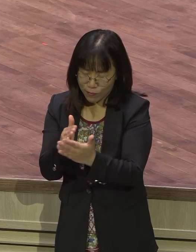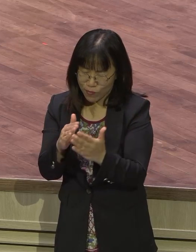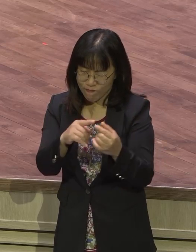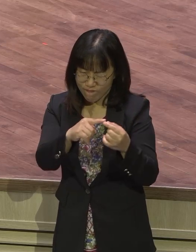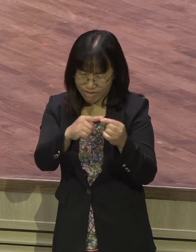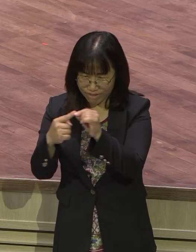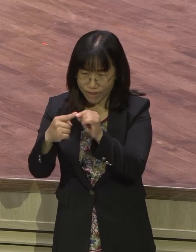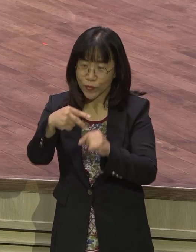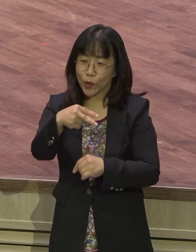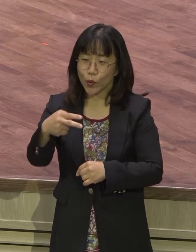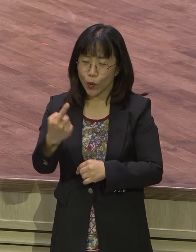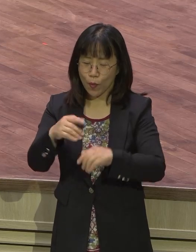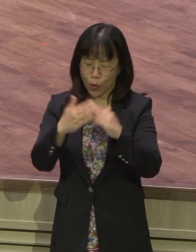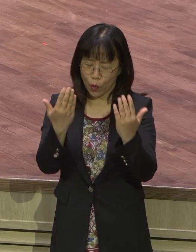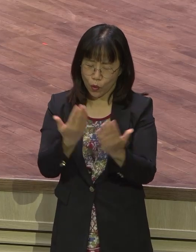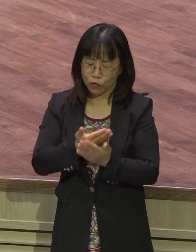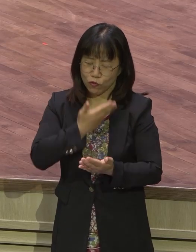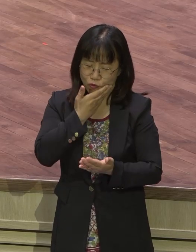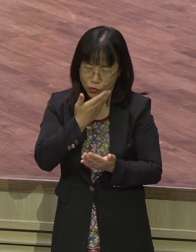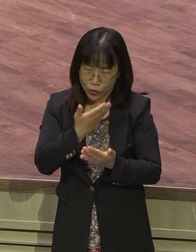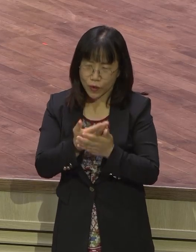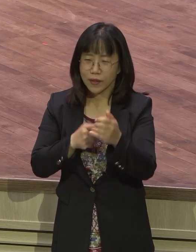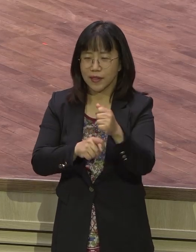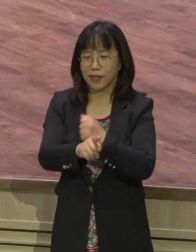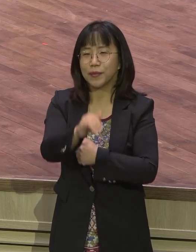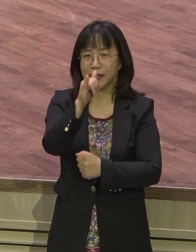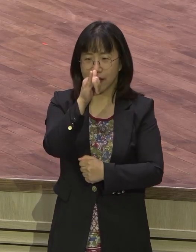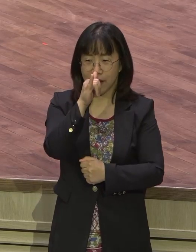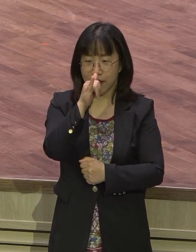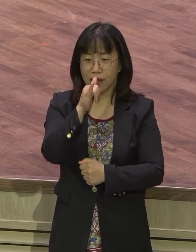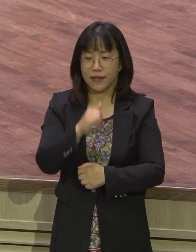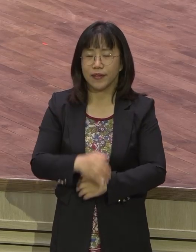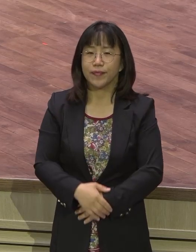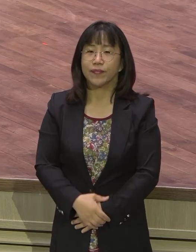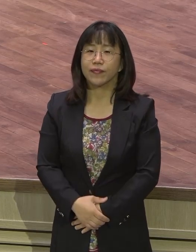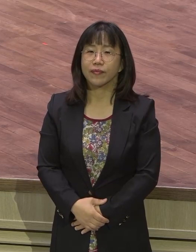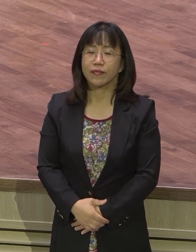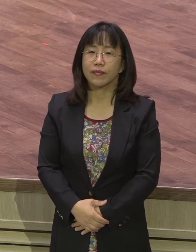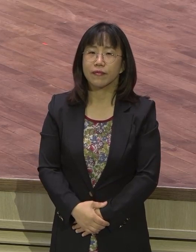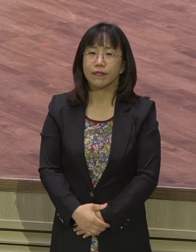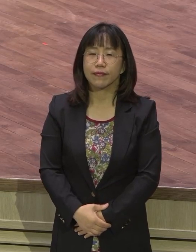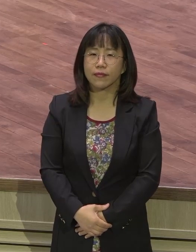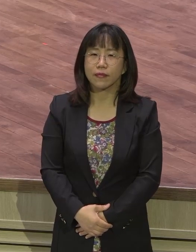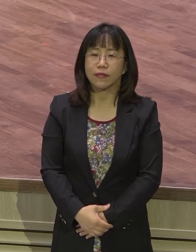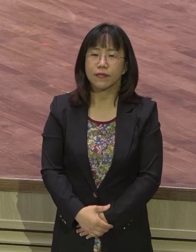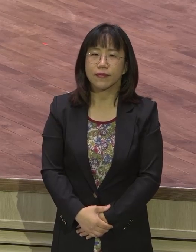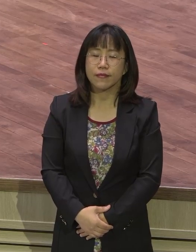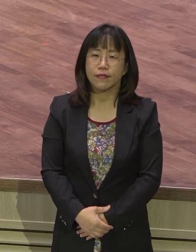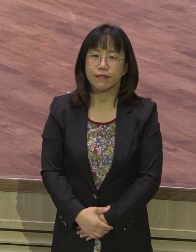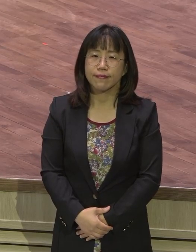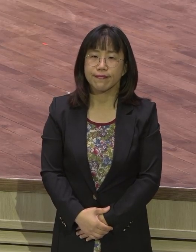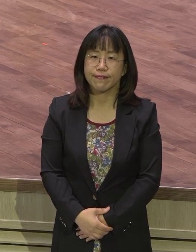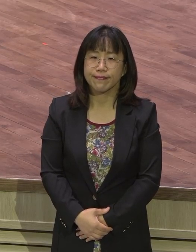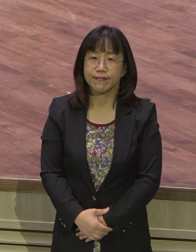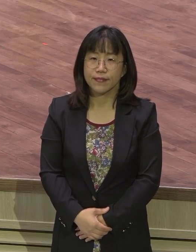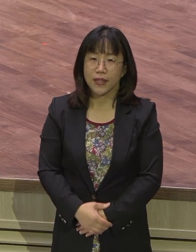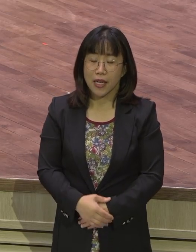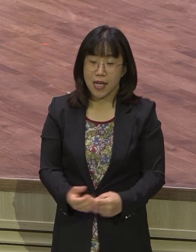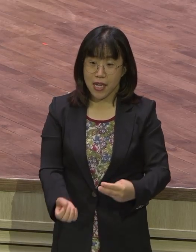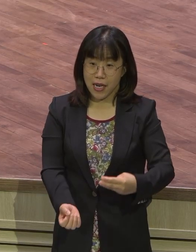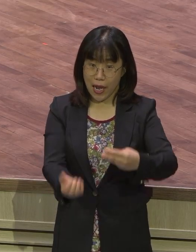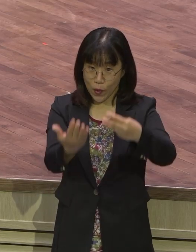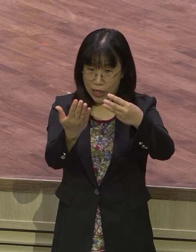점이라도 의미 없는 말씀이 없다라는 사실입니다. 사실 이